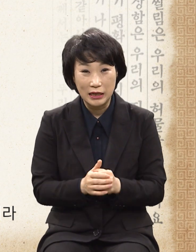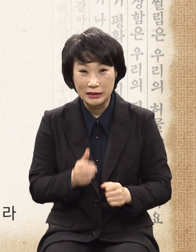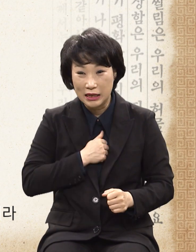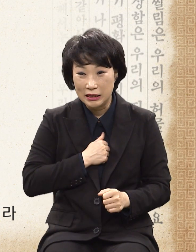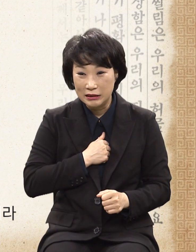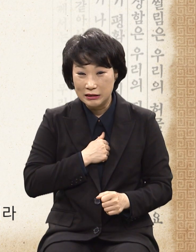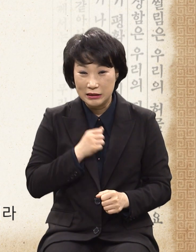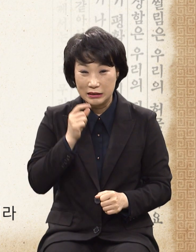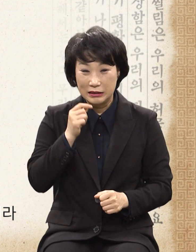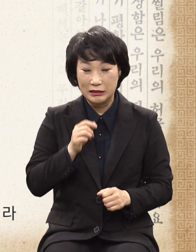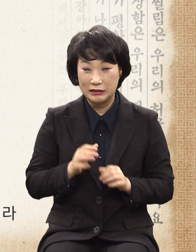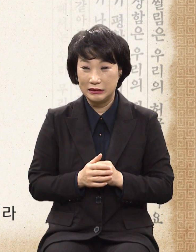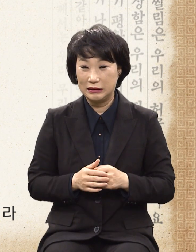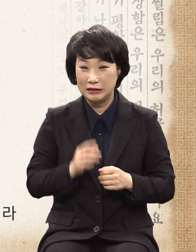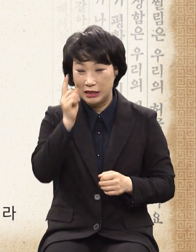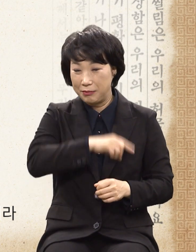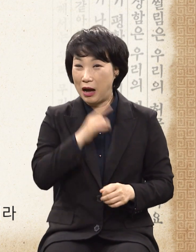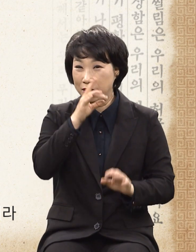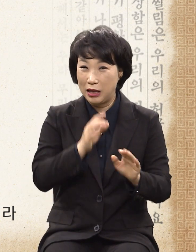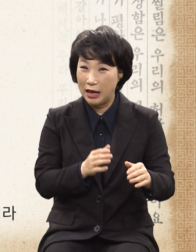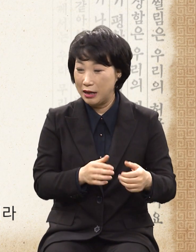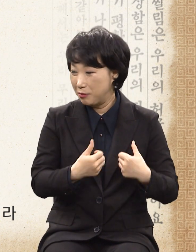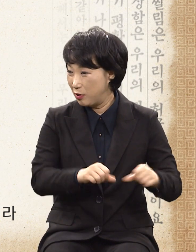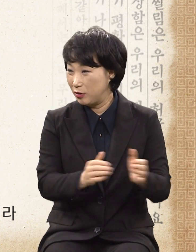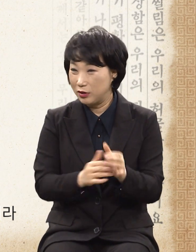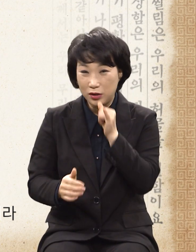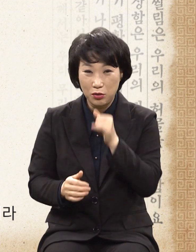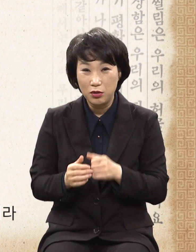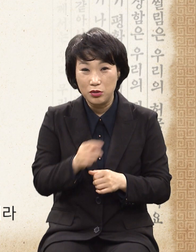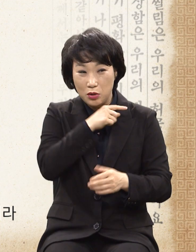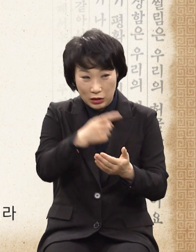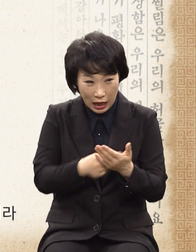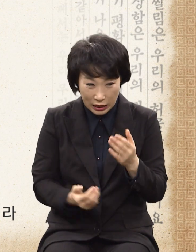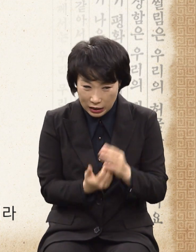자존심 나갈까봐 막히고 손해볼까봐 막히고